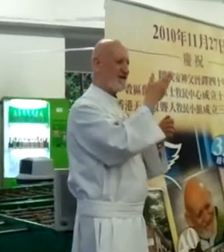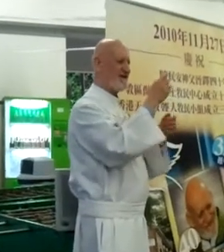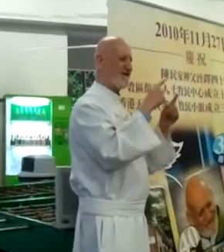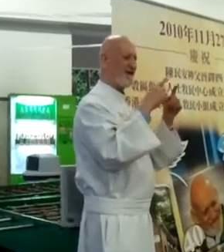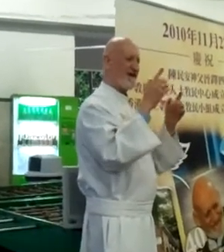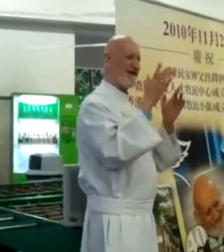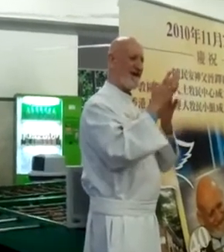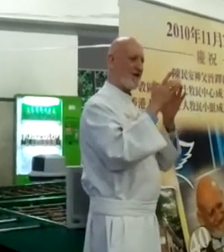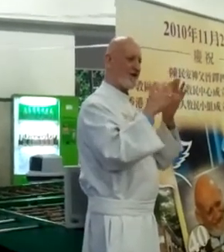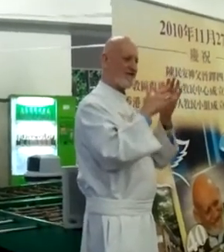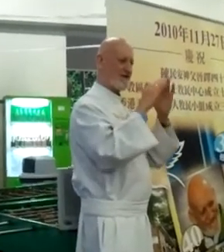學中文，